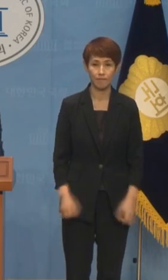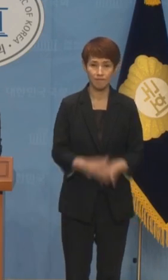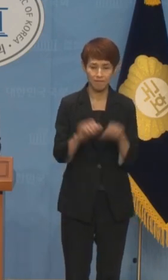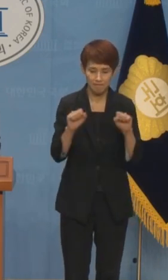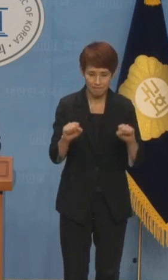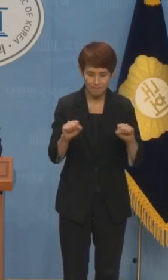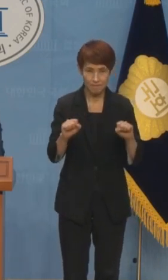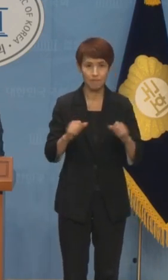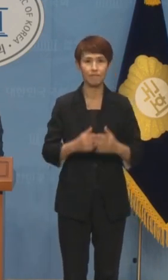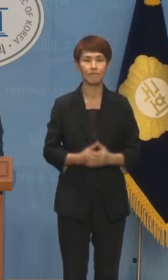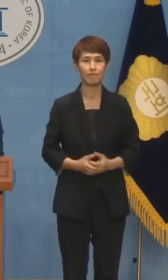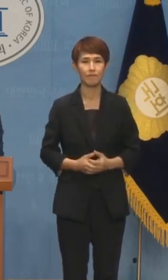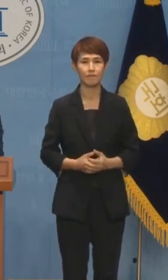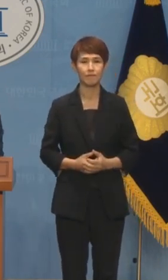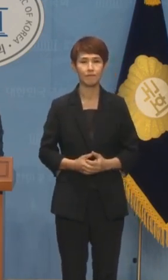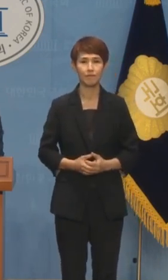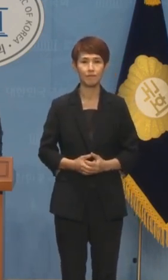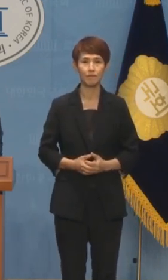안녕하십니까.